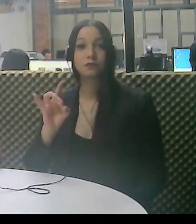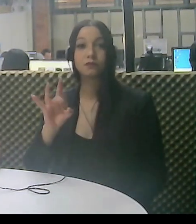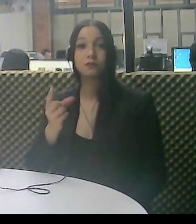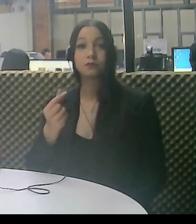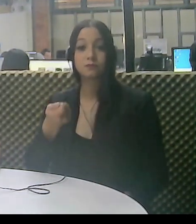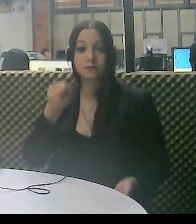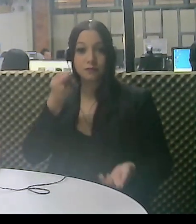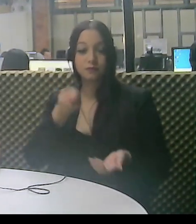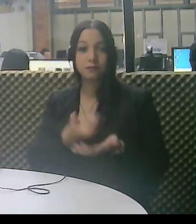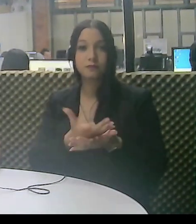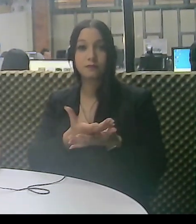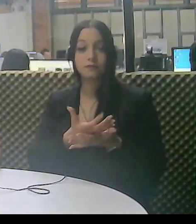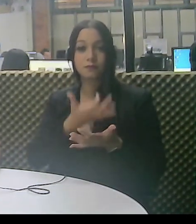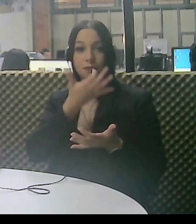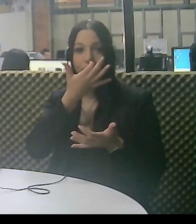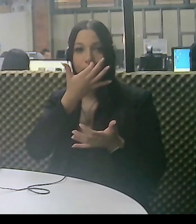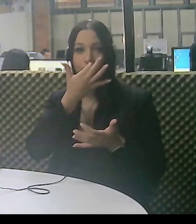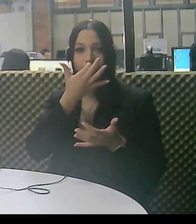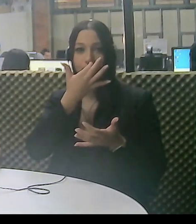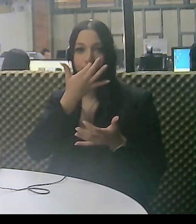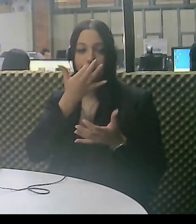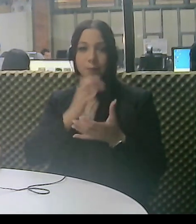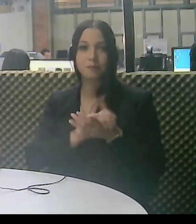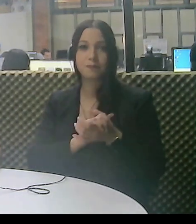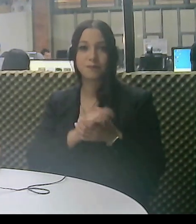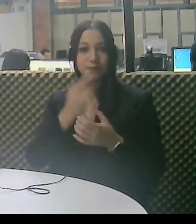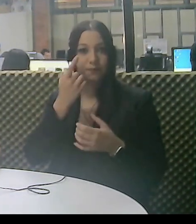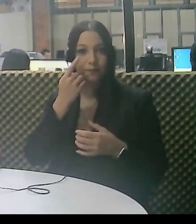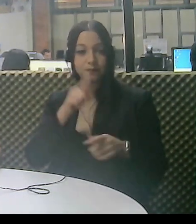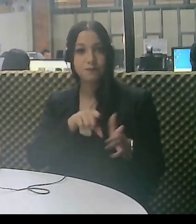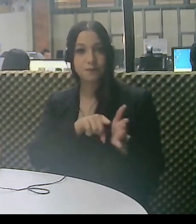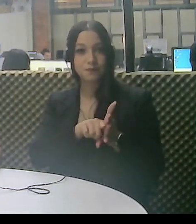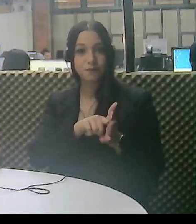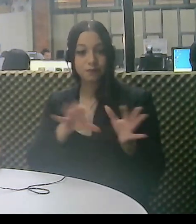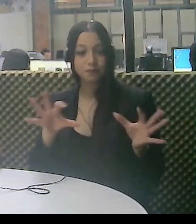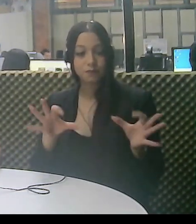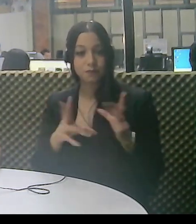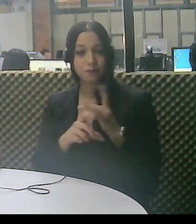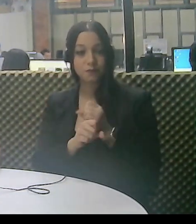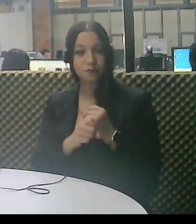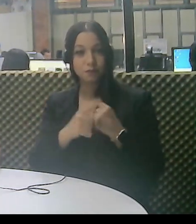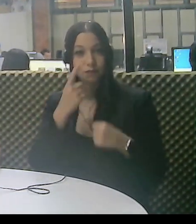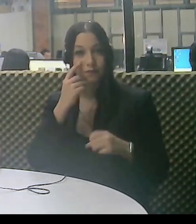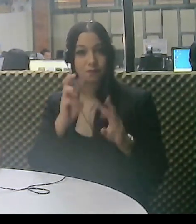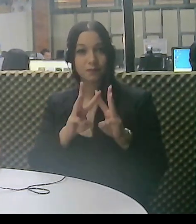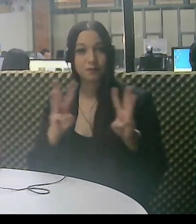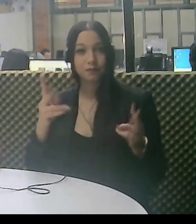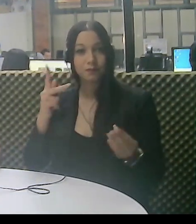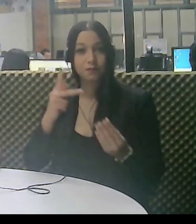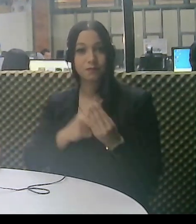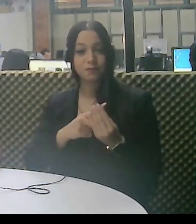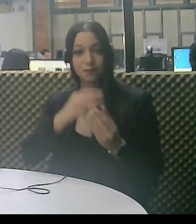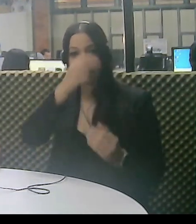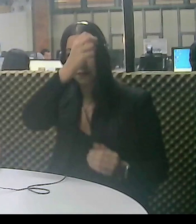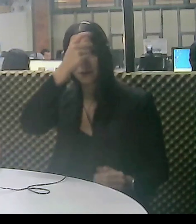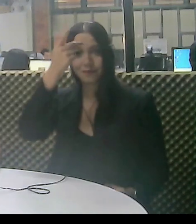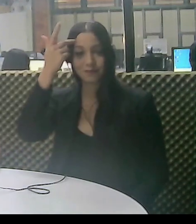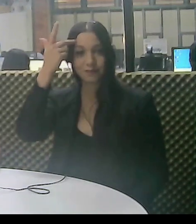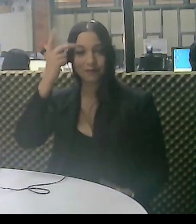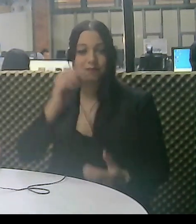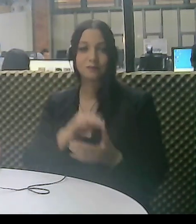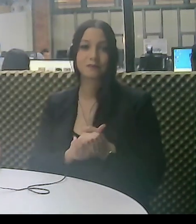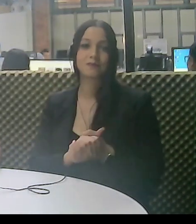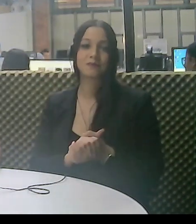preço à vista para pagamento em espécie. Para conferir a pesquisa completa, acesse a página do Procon no portal da Prefeitura.